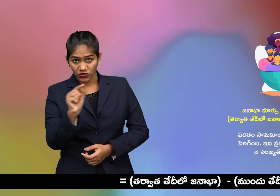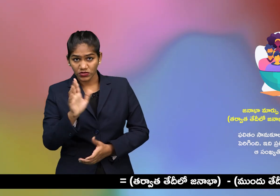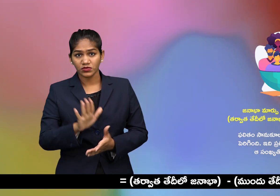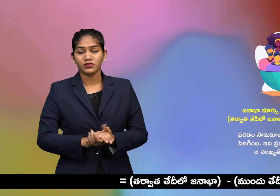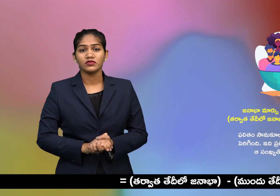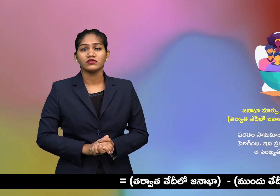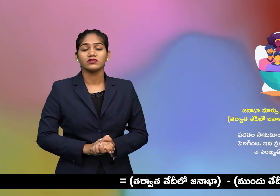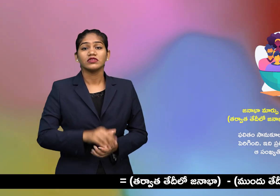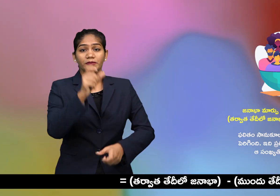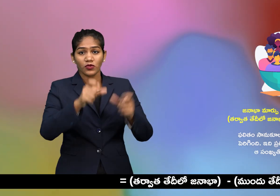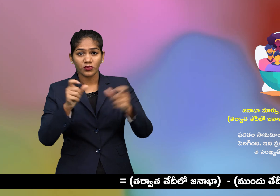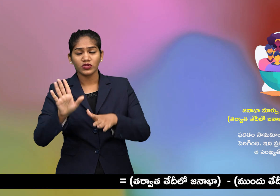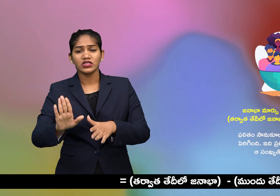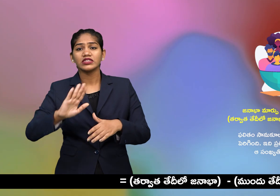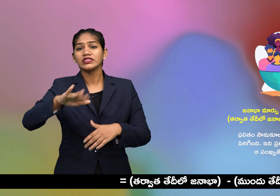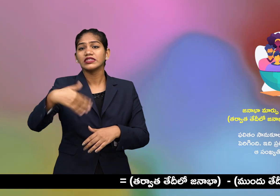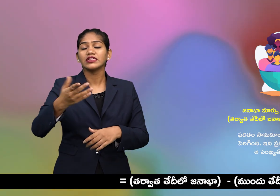తరువాతి తేదీలో జనాభా మైనస్